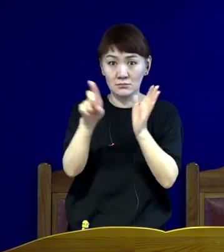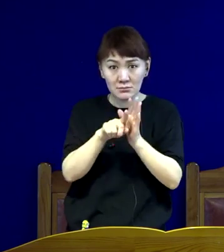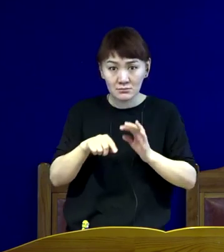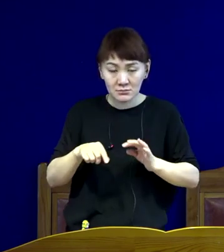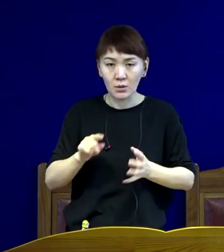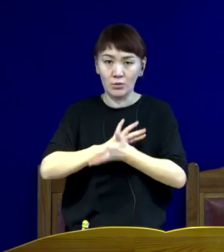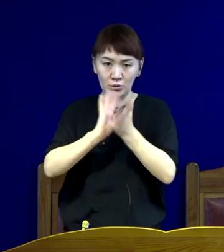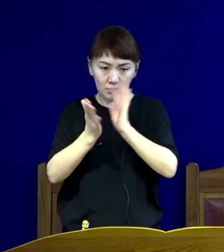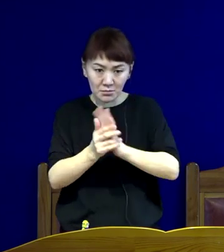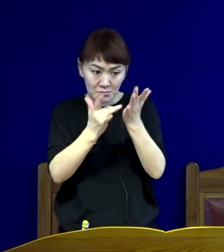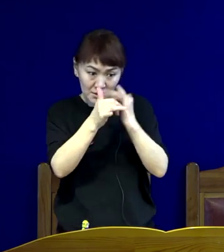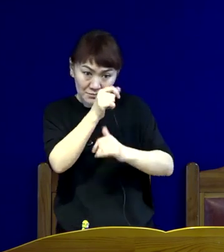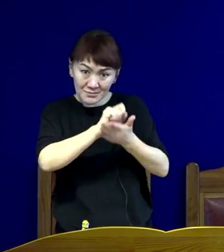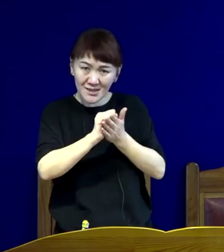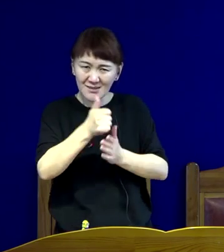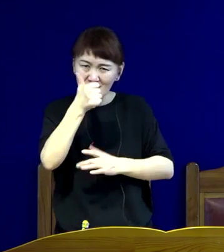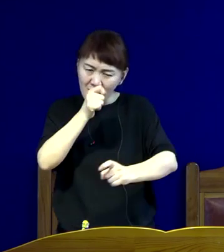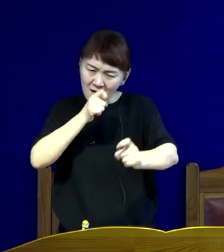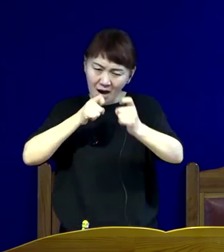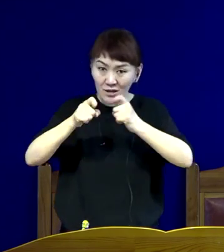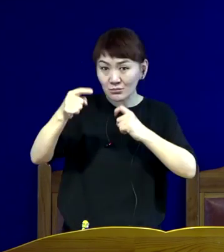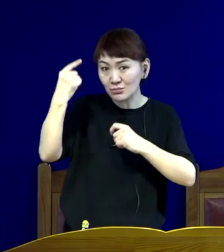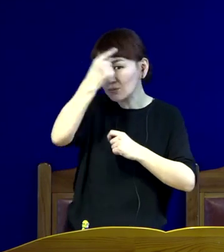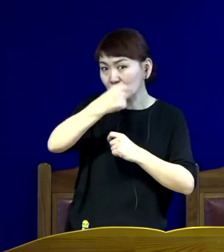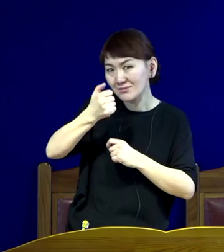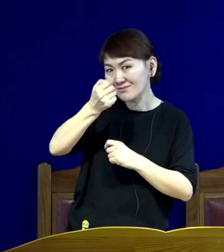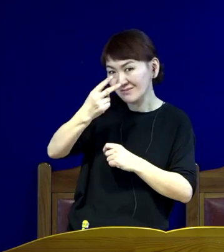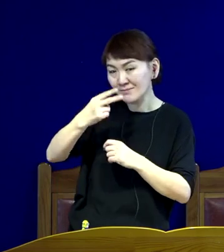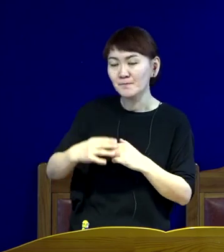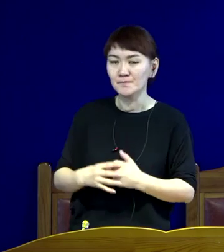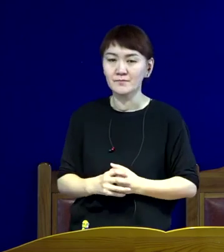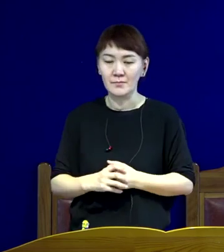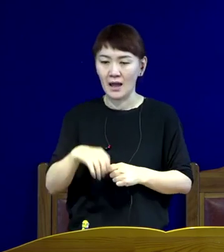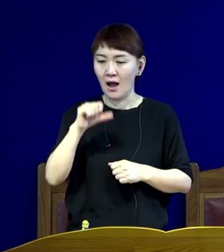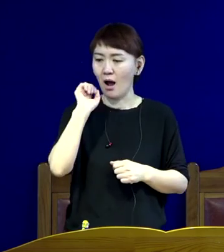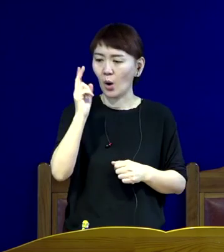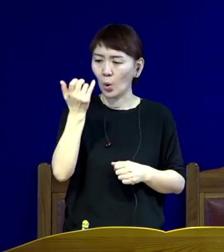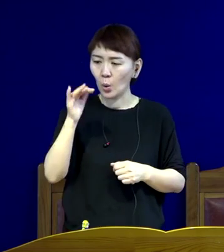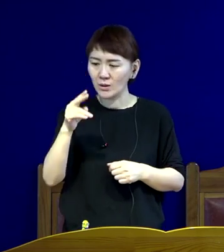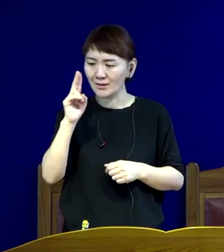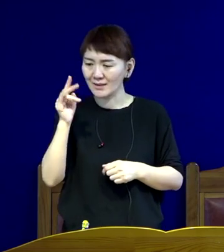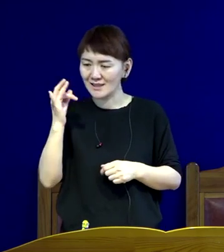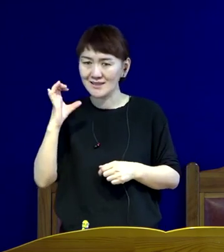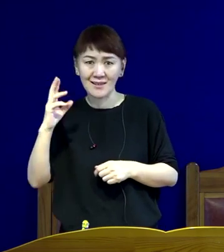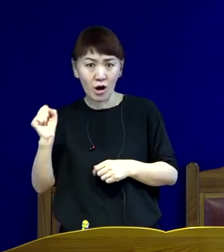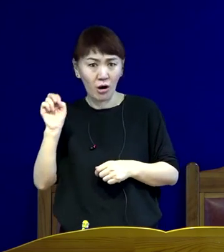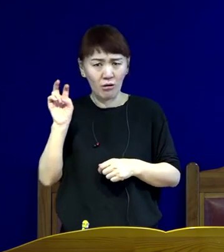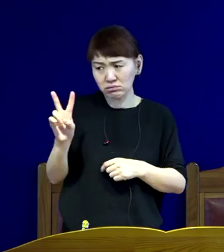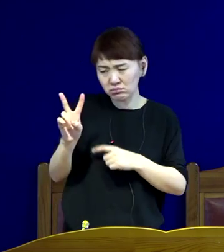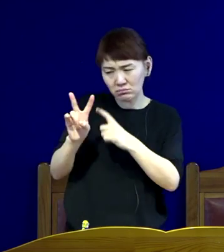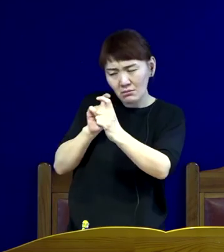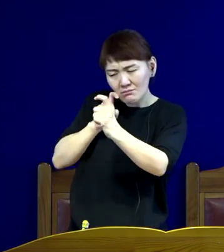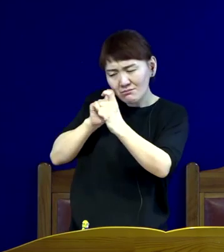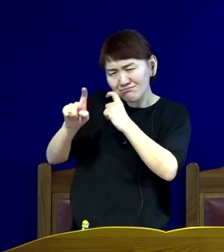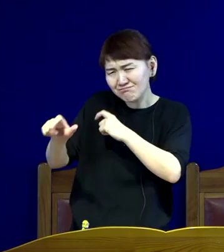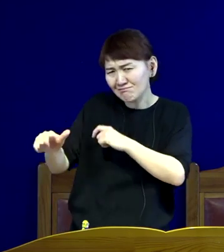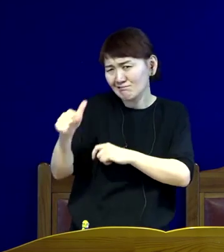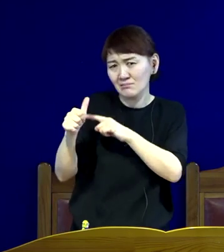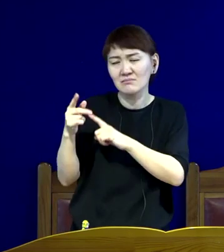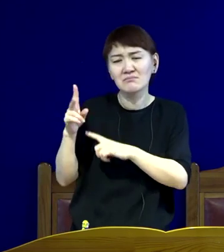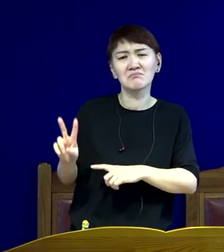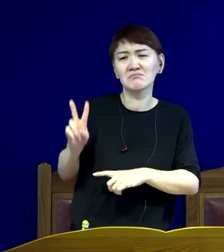дээр байгаа сайн харилцааны дүр төрхийг харах юм бол Акул Бриско хоёр. Яагаад энэ хоёр сайхан харилцаатай хүмүүс нөхөр хоёр